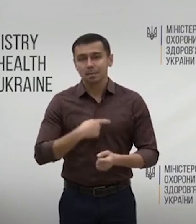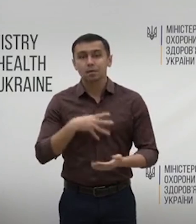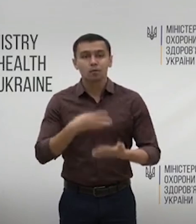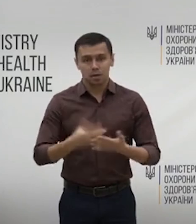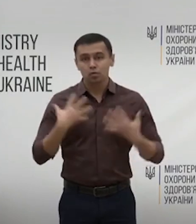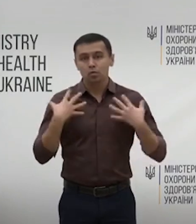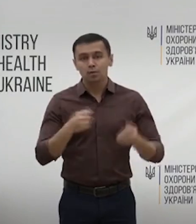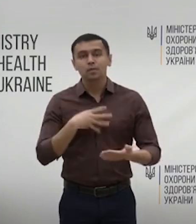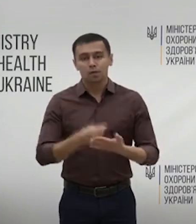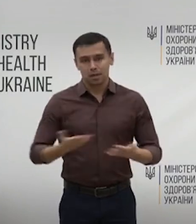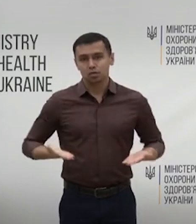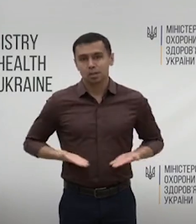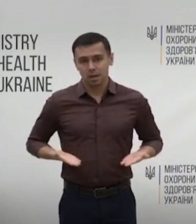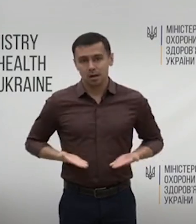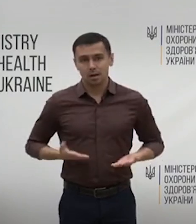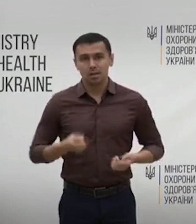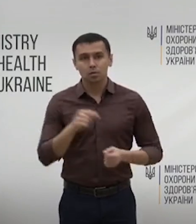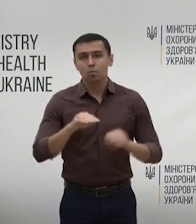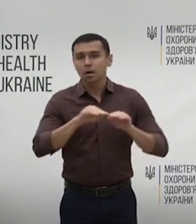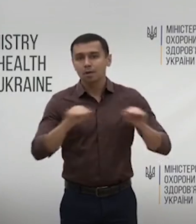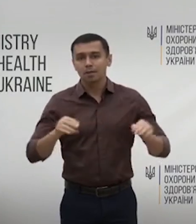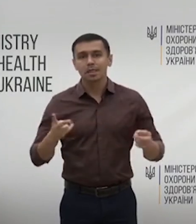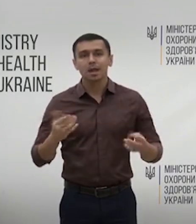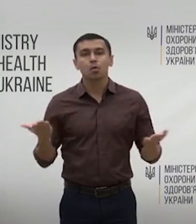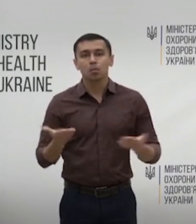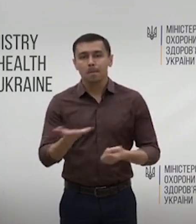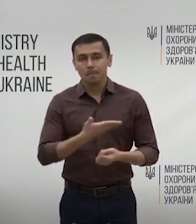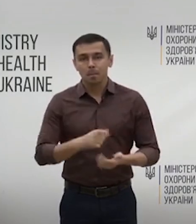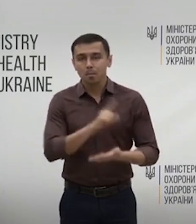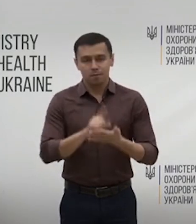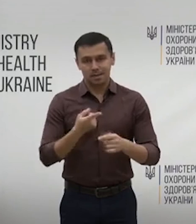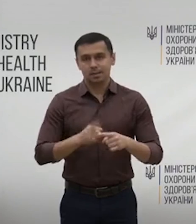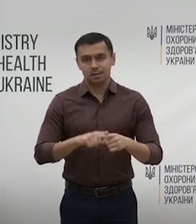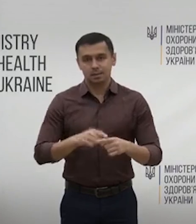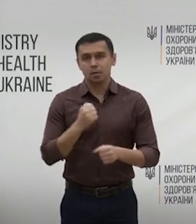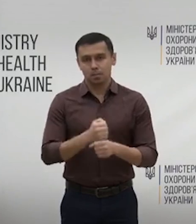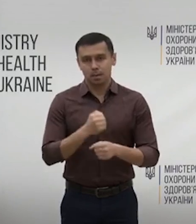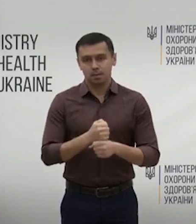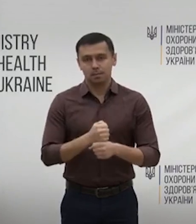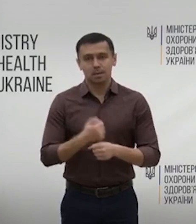своє здоров'я, своє життя на тому рівні, на якому ми повинні це робити.